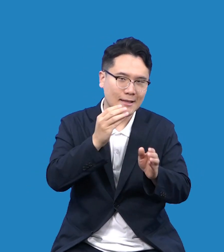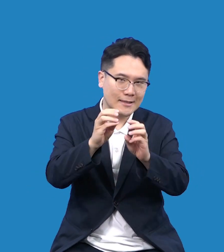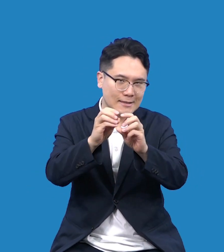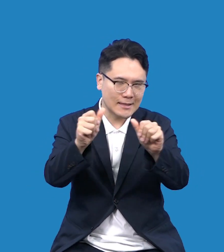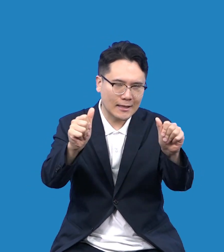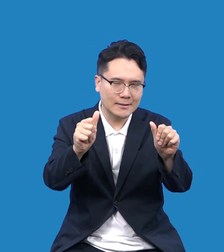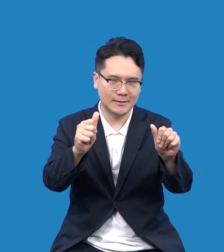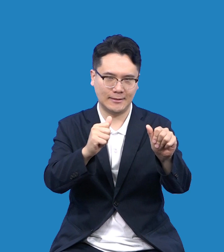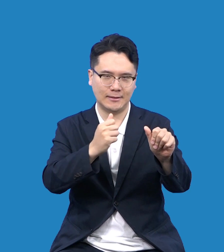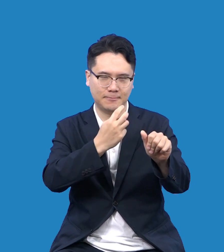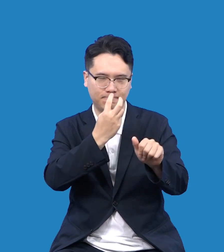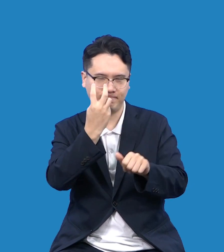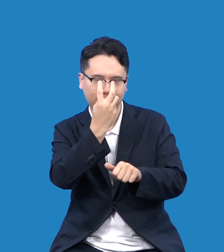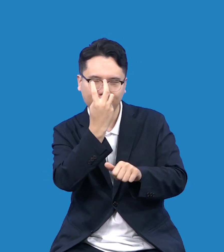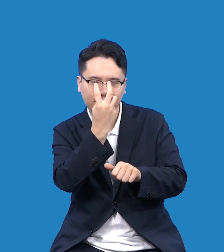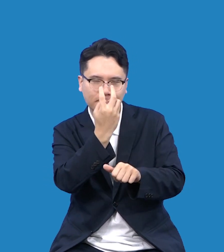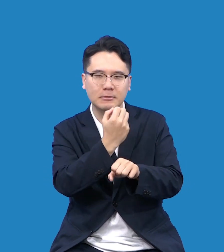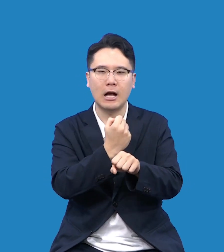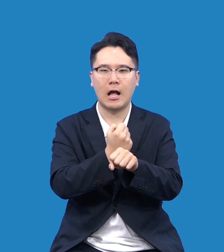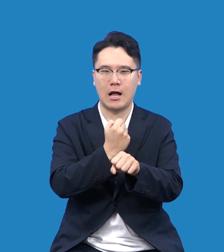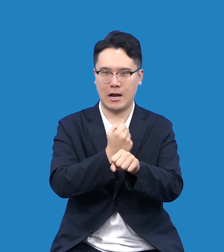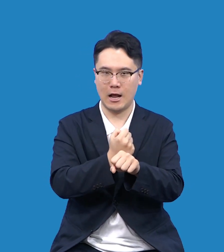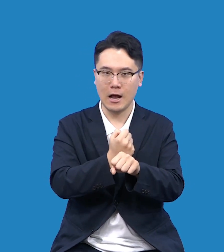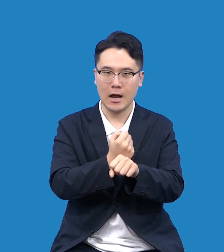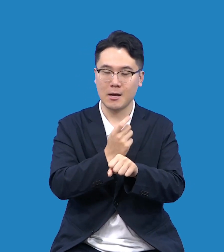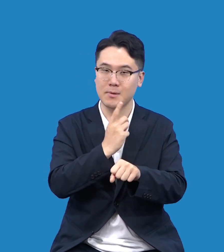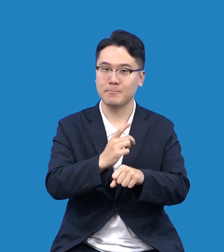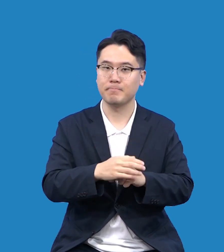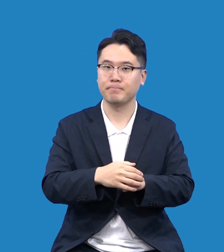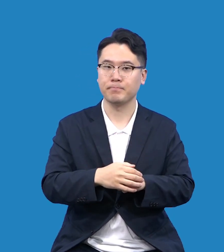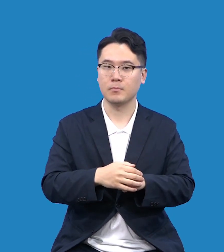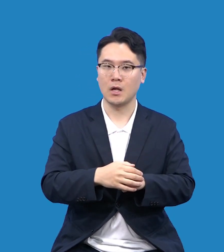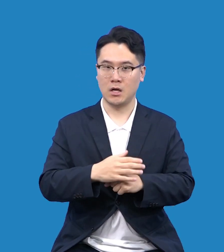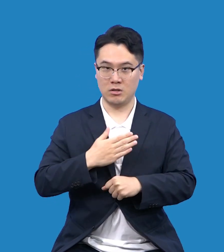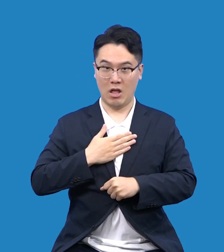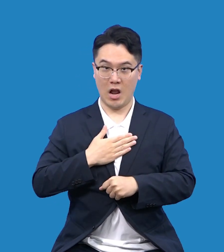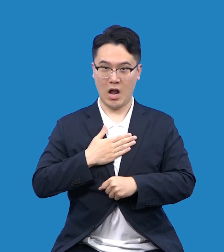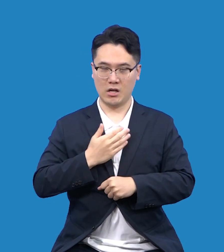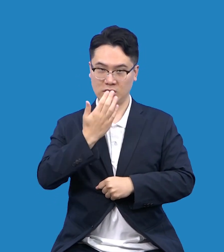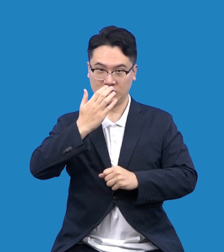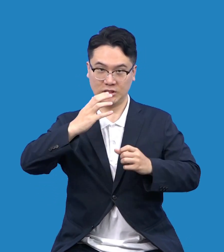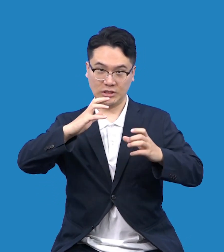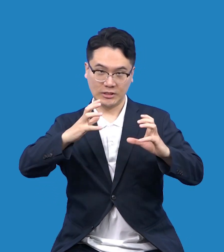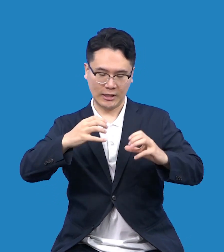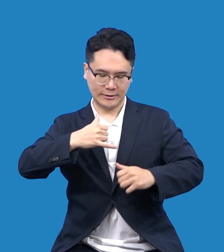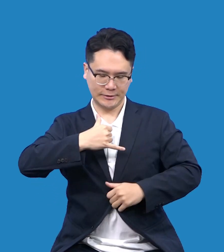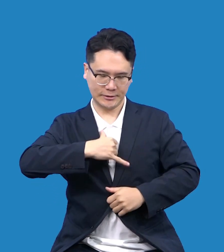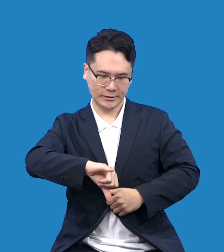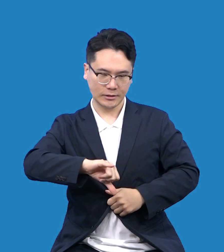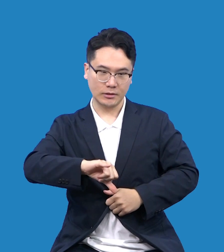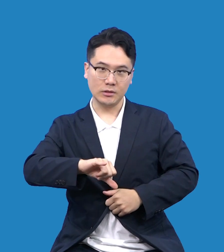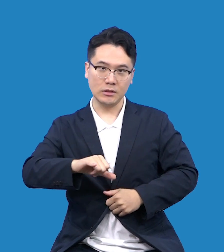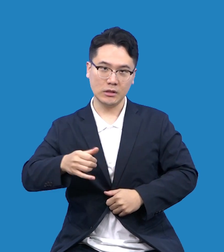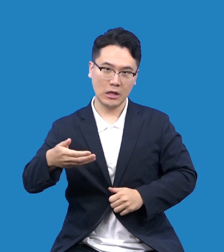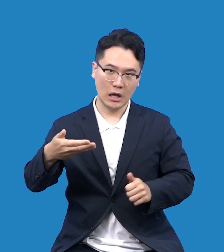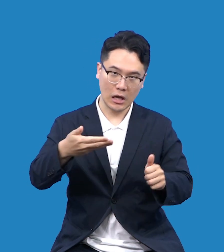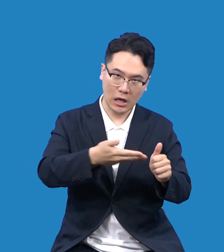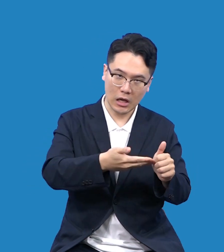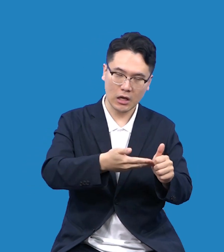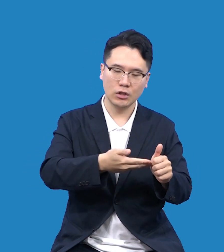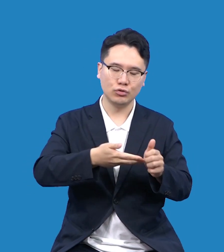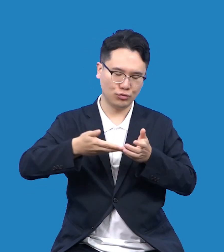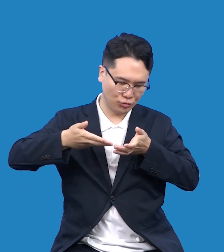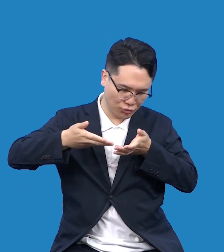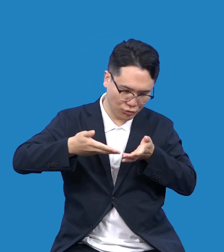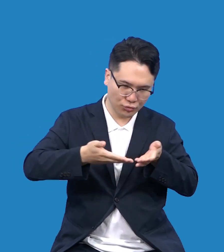정탐하게 하되, 여기서 이 말을 주의해 보세요. 내가 이스라엘 자손에게 주는 땅,